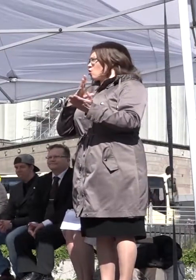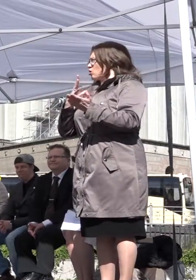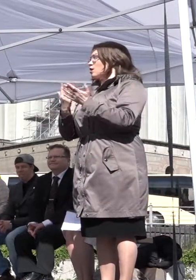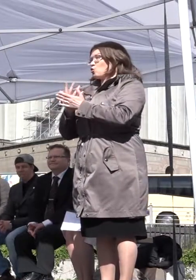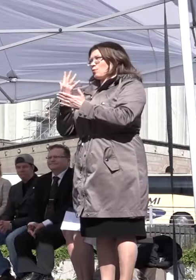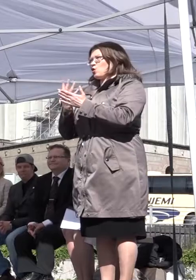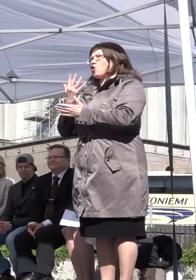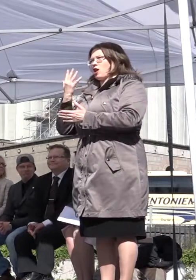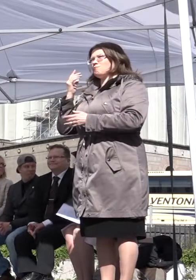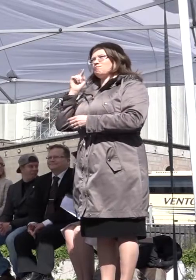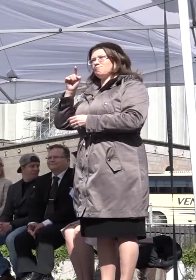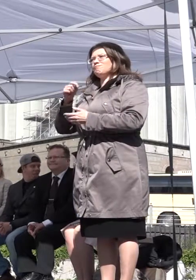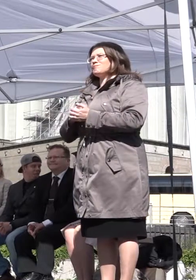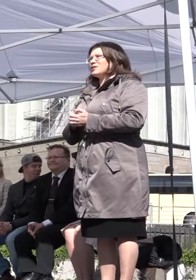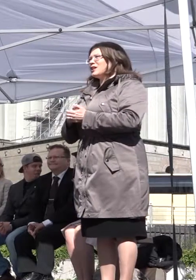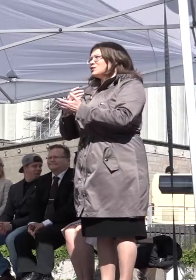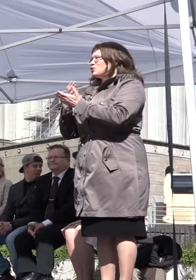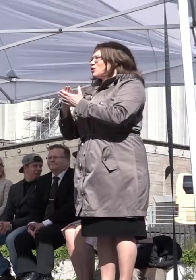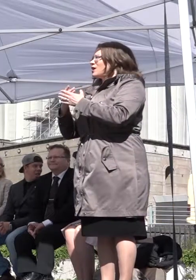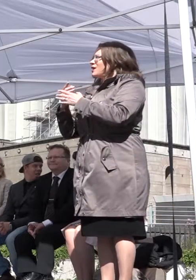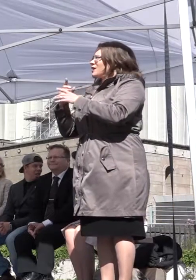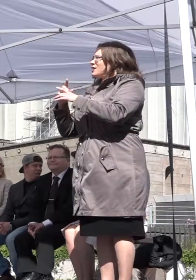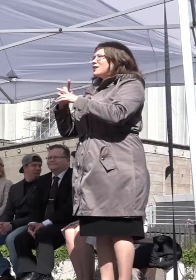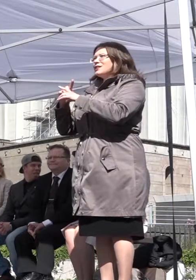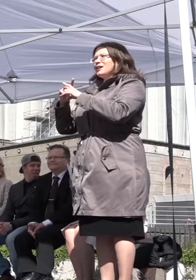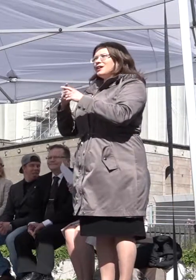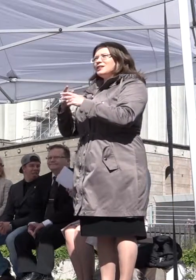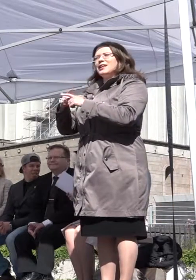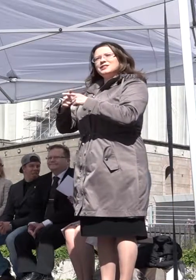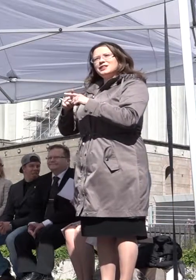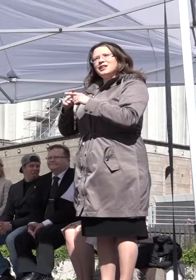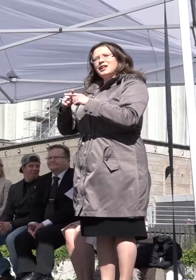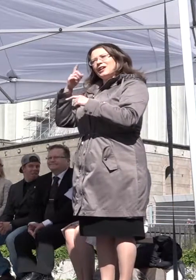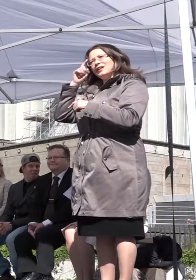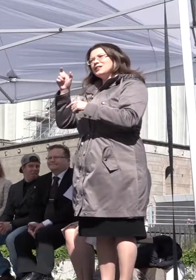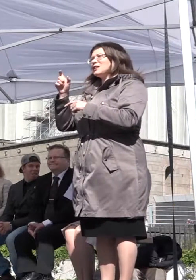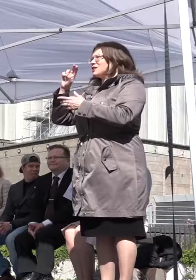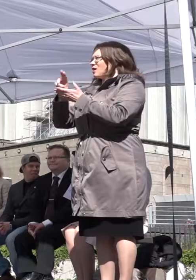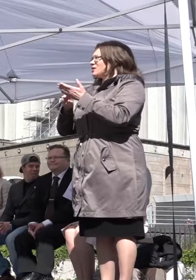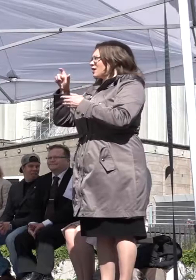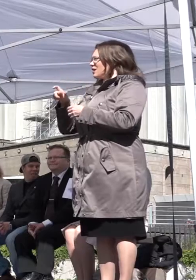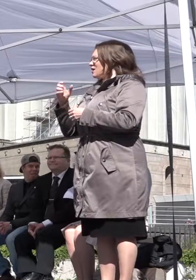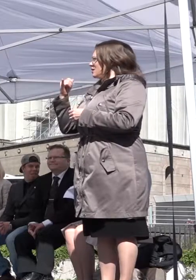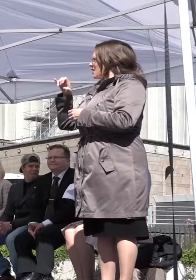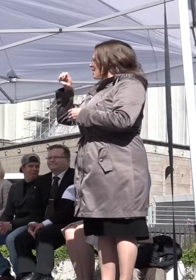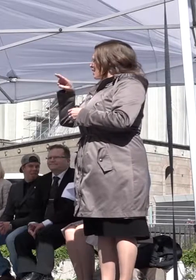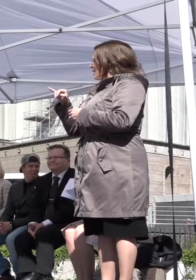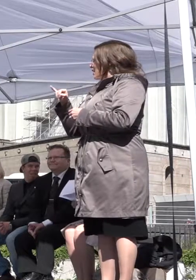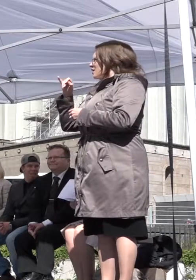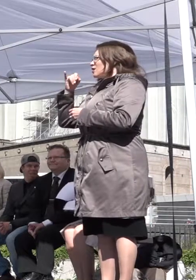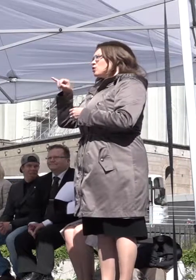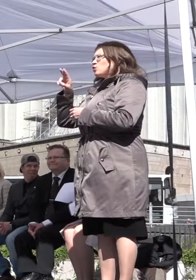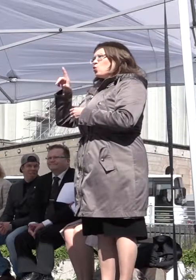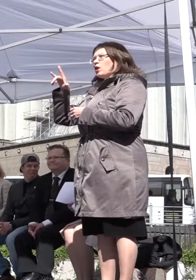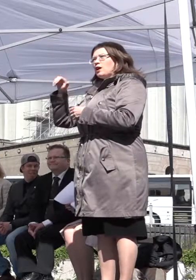nurmikolla. Nimittäin tekstiili- ja käsitetaiteilija Jenni-Julia Wallinheimo Heimonen istuttaa